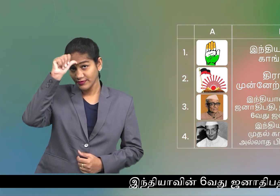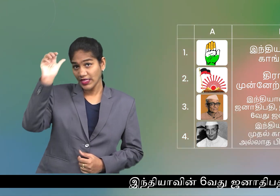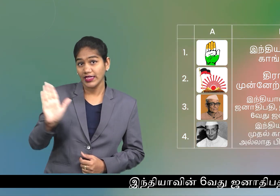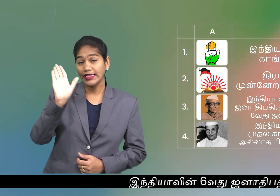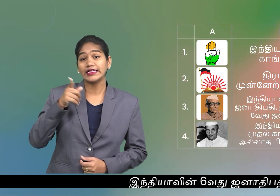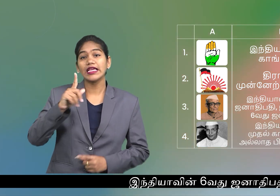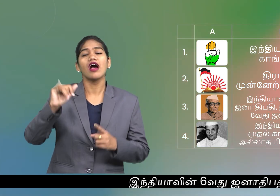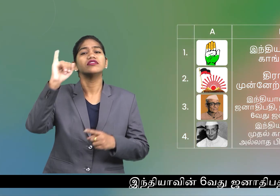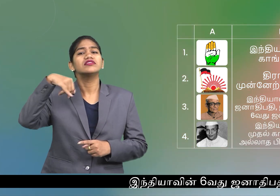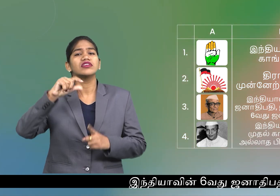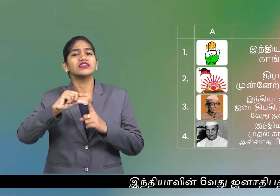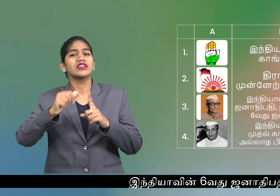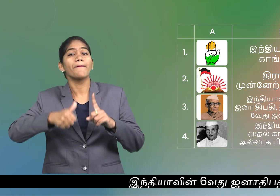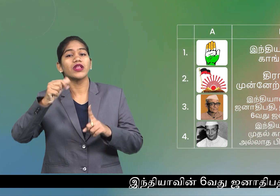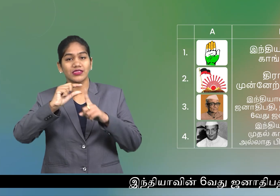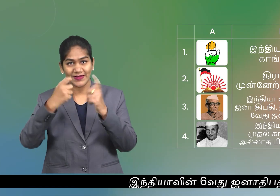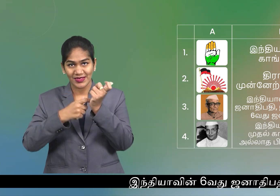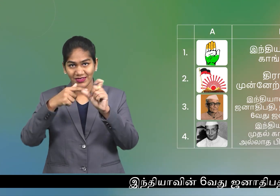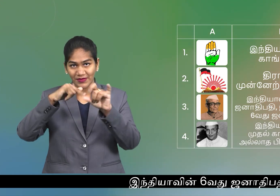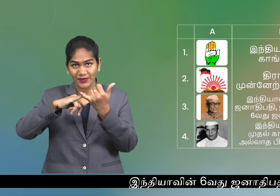இந்தியாவின் 6வது ஜனாதிபதி,